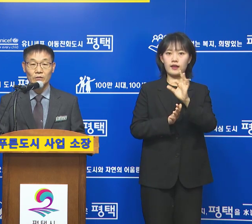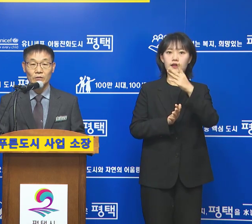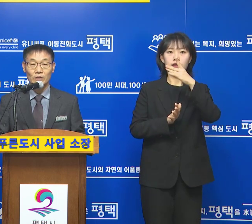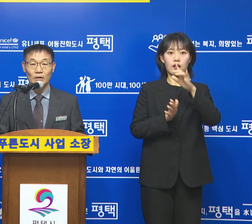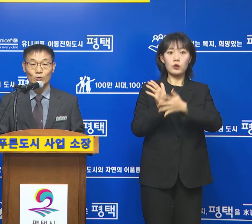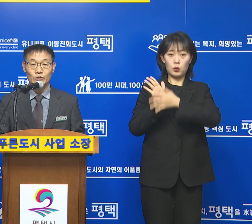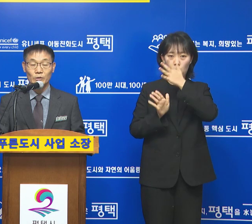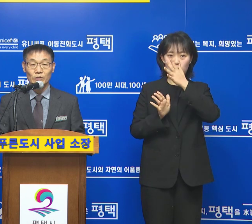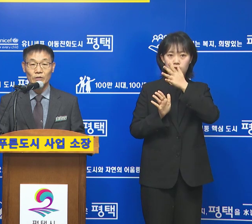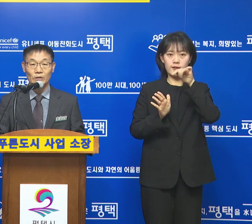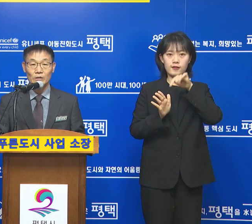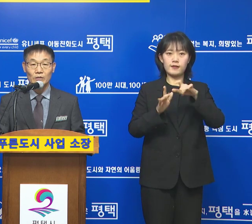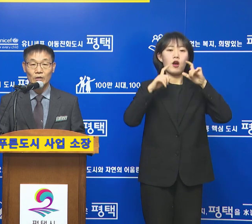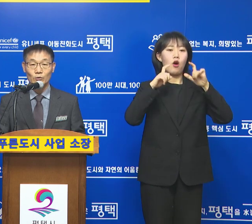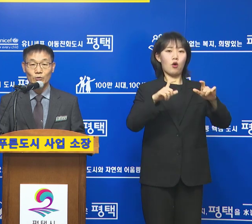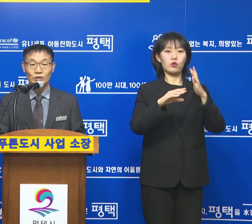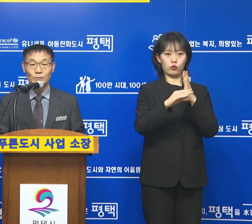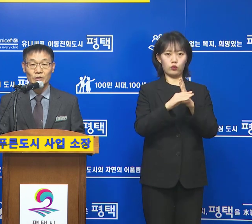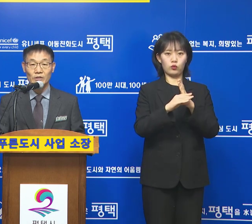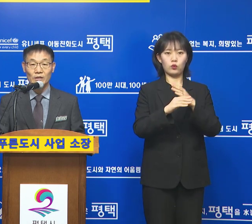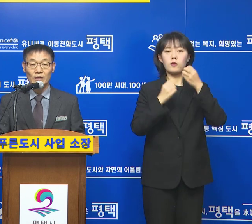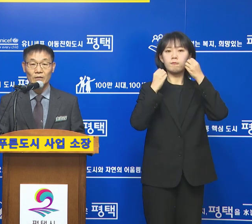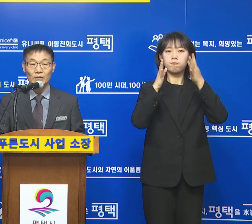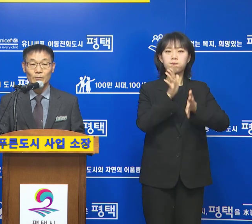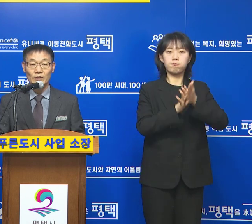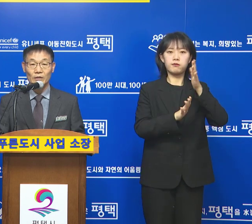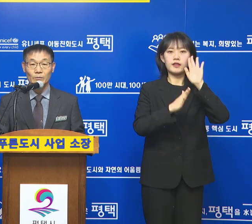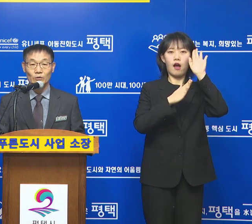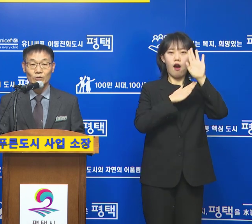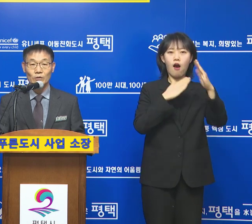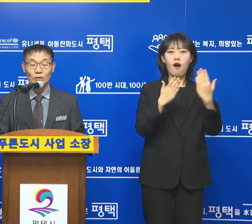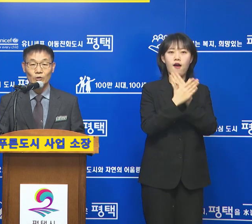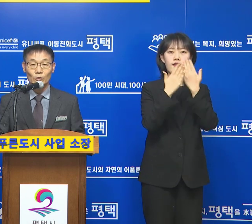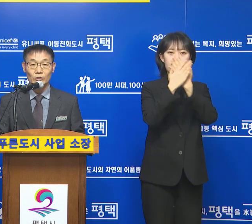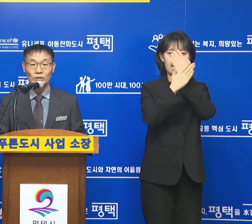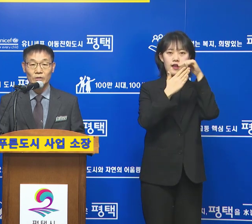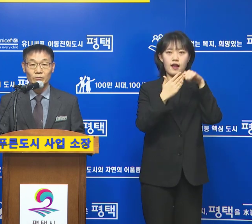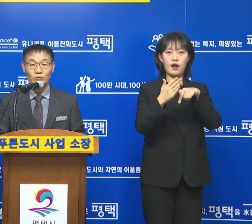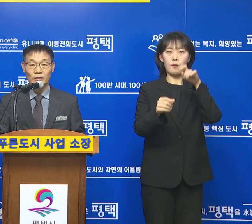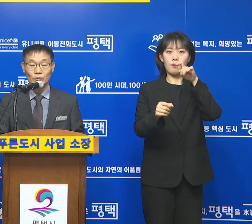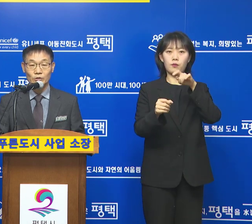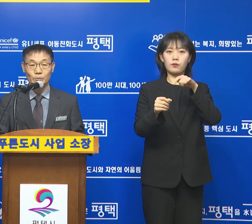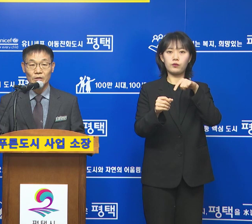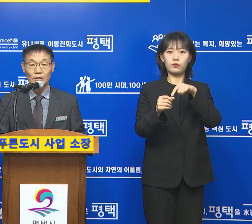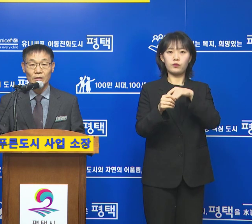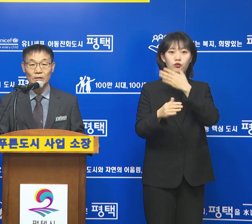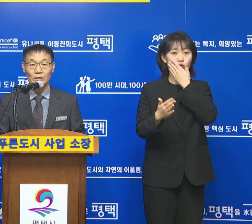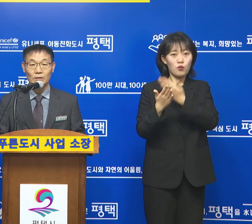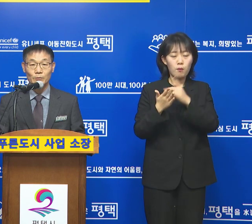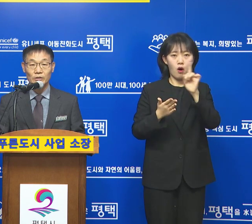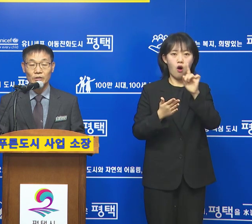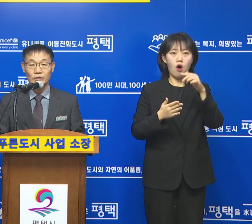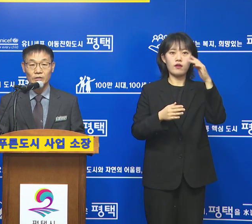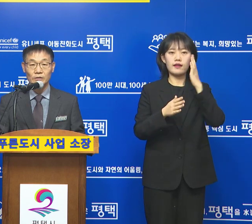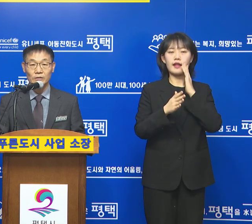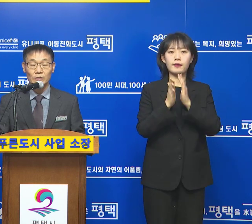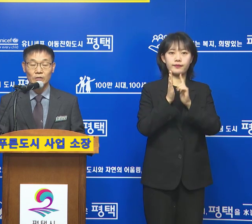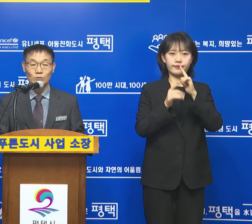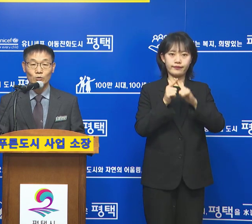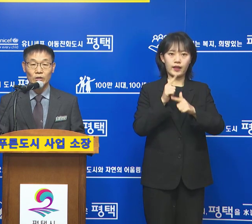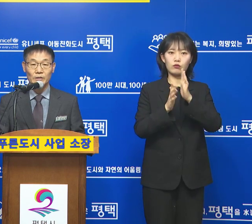전환을 선언하고 있으며 새로운 도시의 성장 패러다임으로 정원이 부각되고 있습니다.